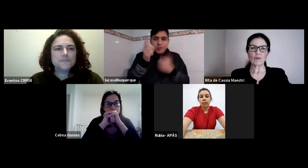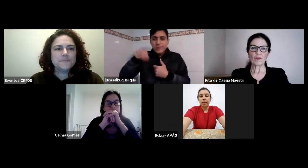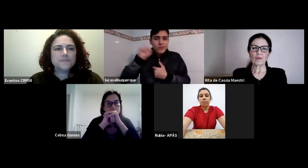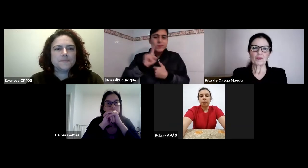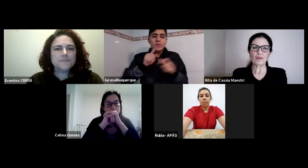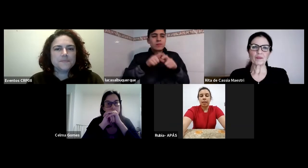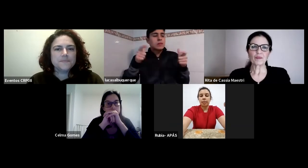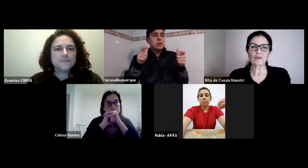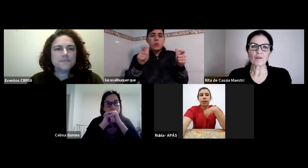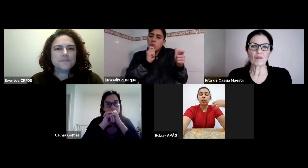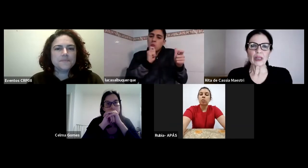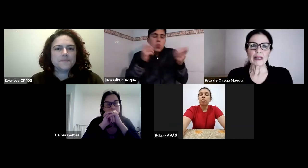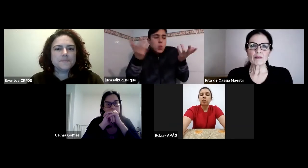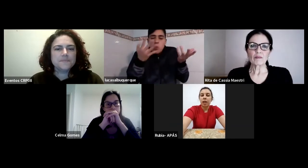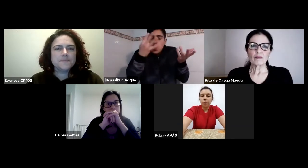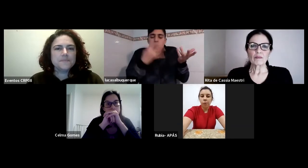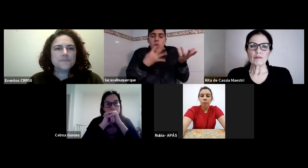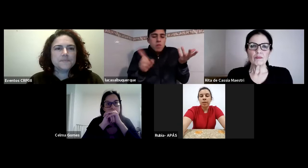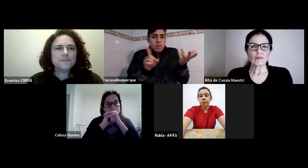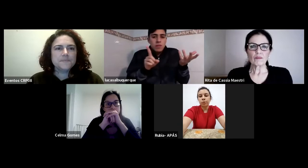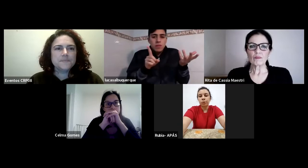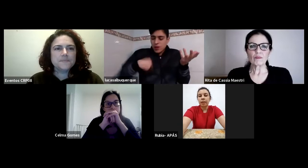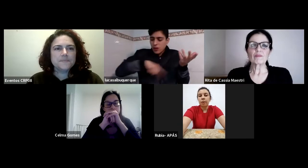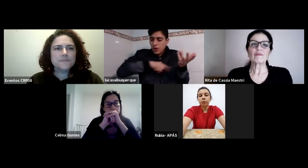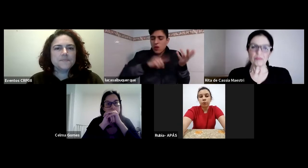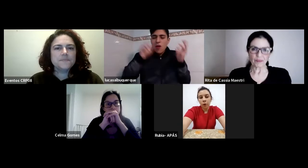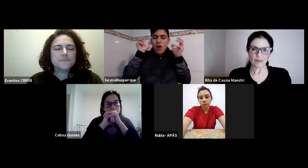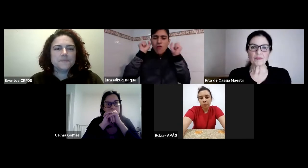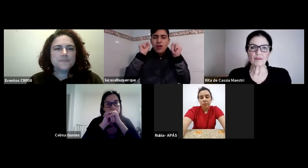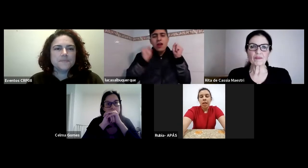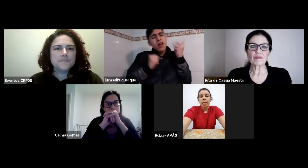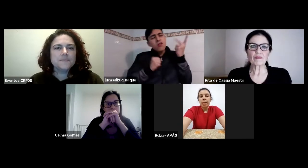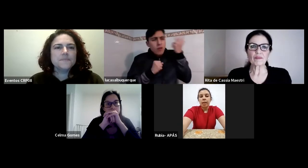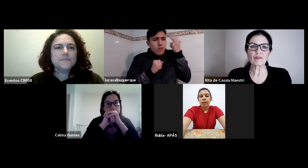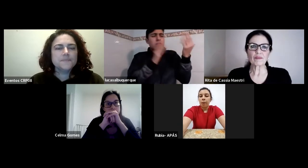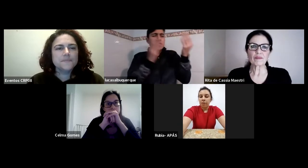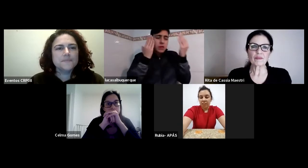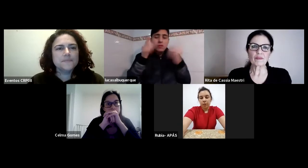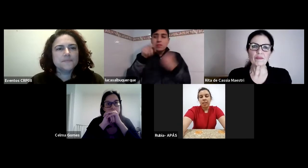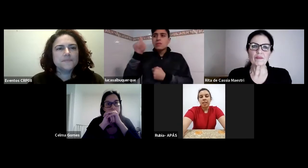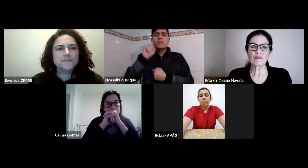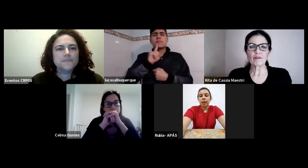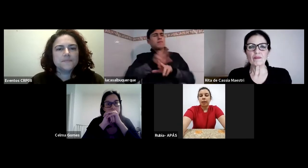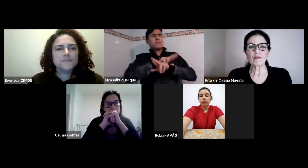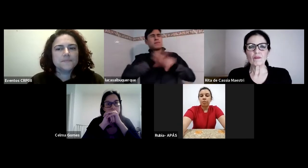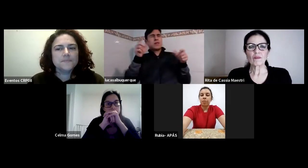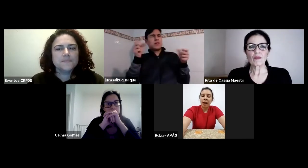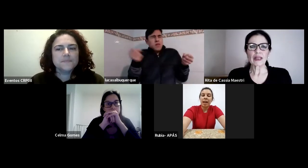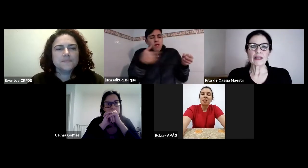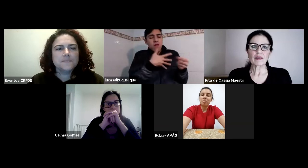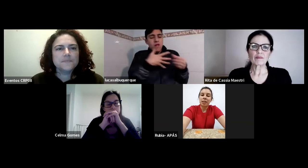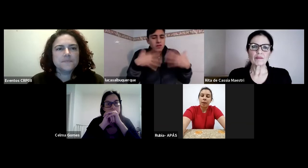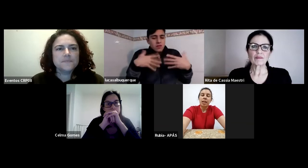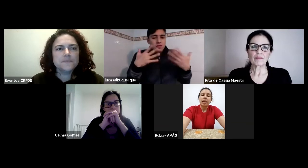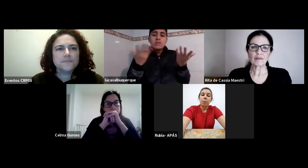algo ainda que parece que para nós ouvintes já é comum, mas para o surdo ainda é muito novo. E aproveito aqui, né, para informar